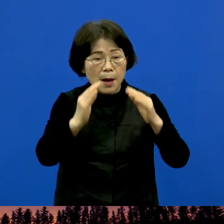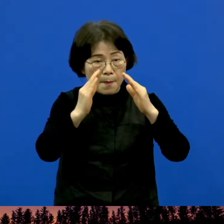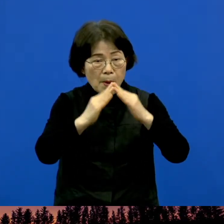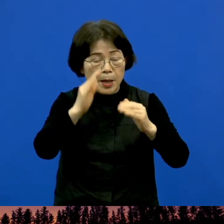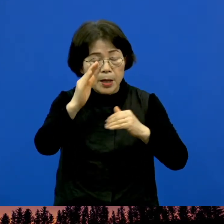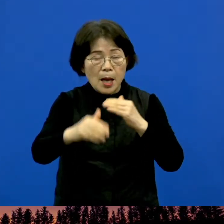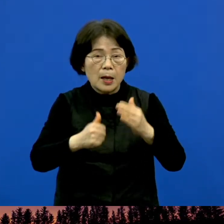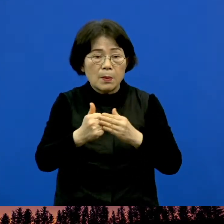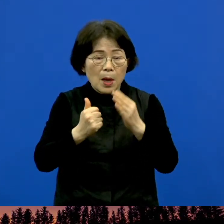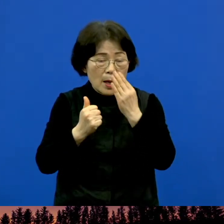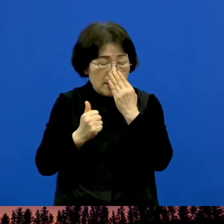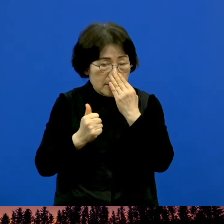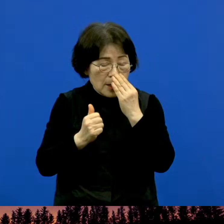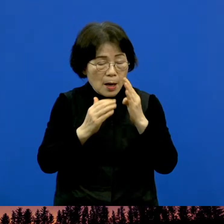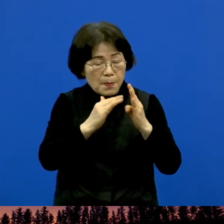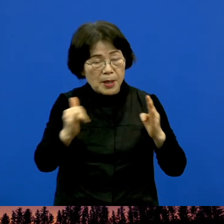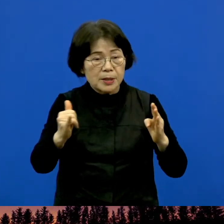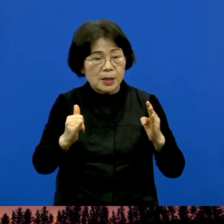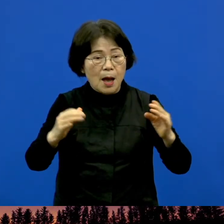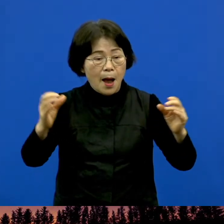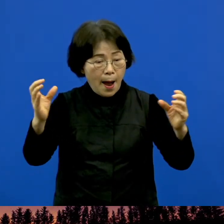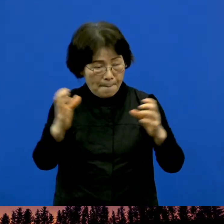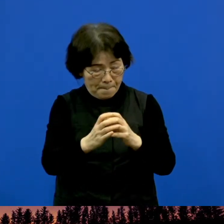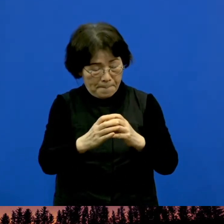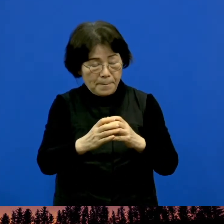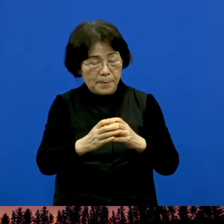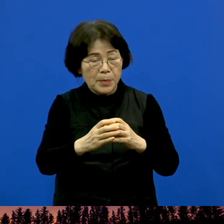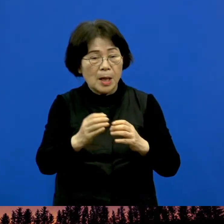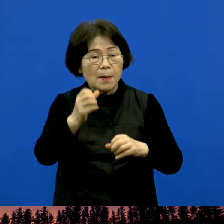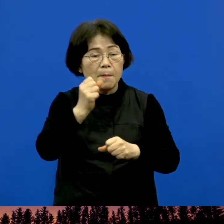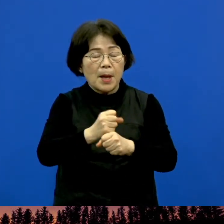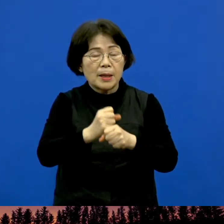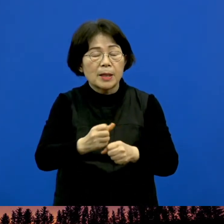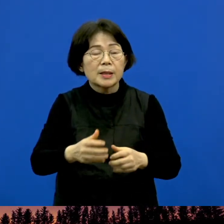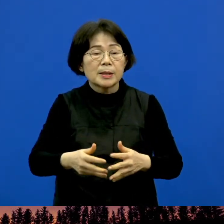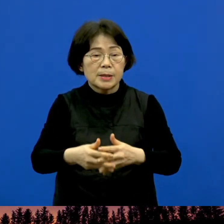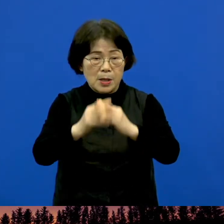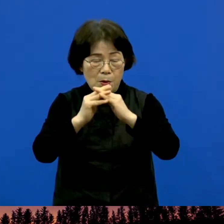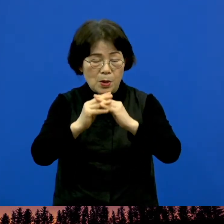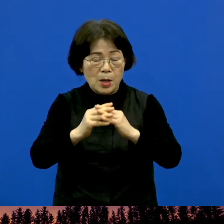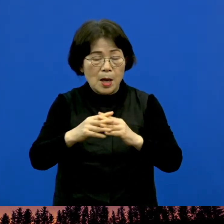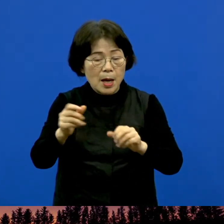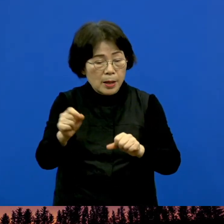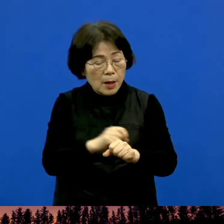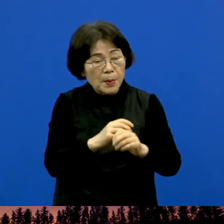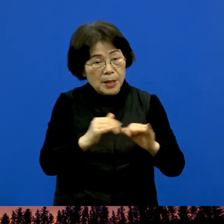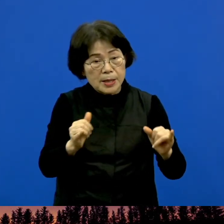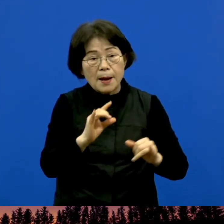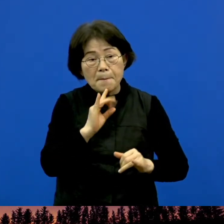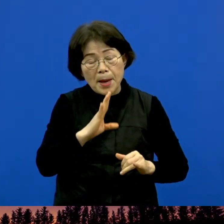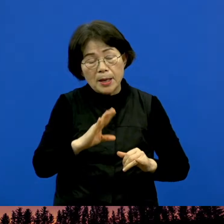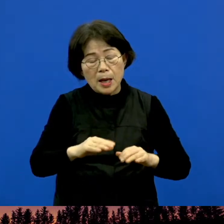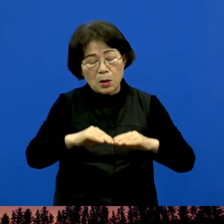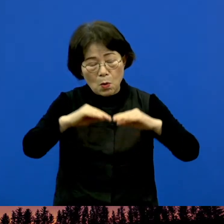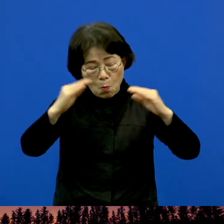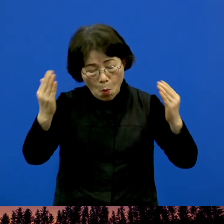하나님과 이스라엘 백성과의 합작품. 어떤 특정한 사람만의 것이 아니라 모든 백성이